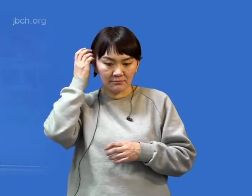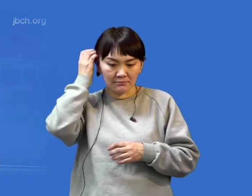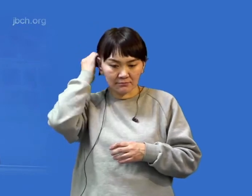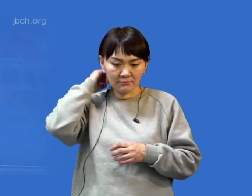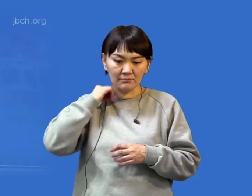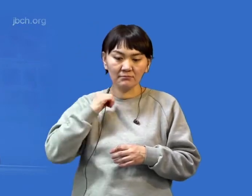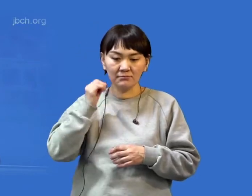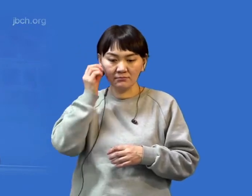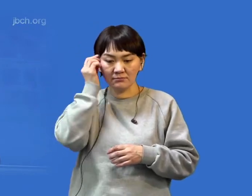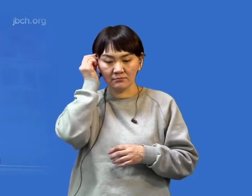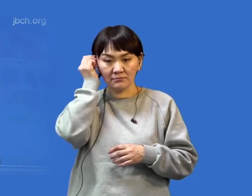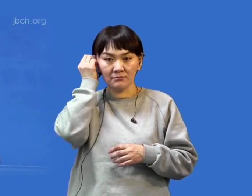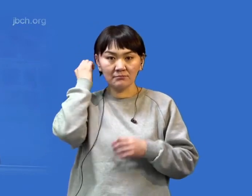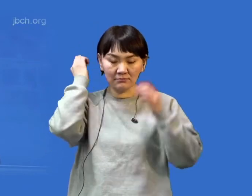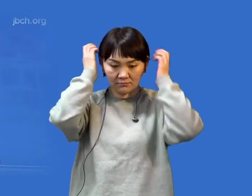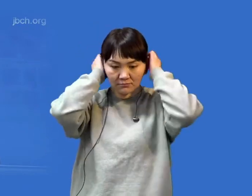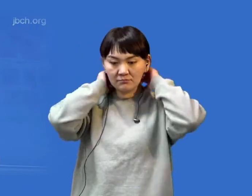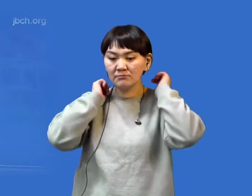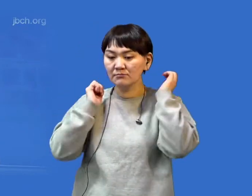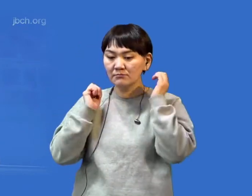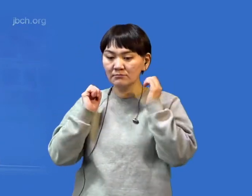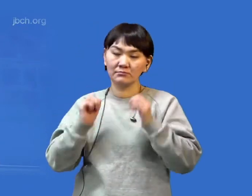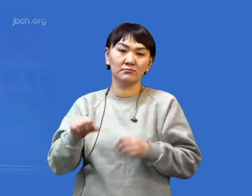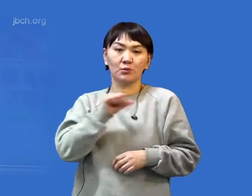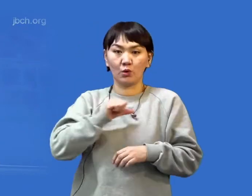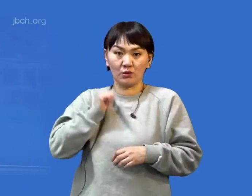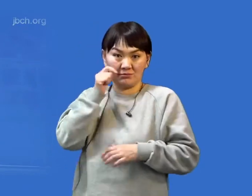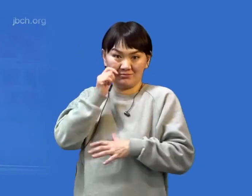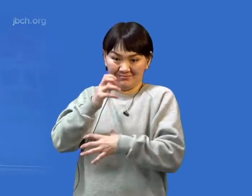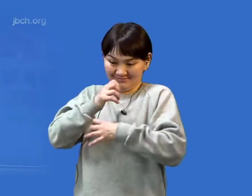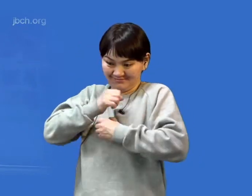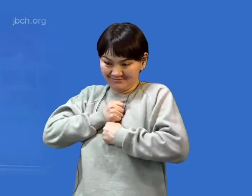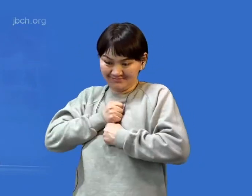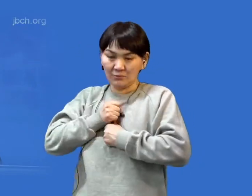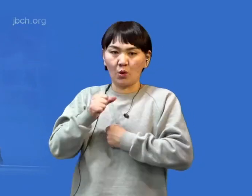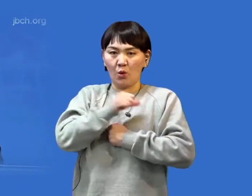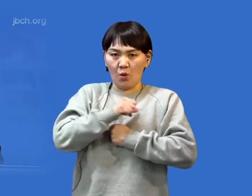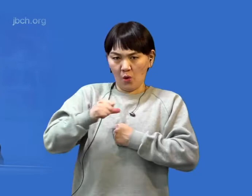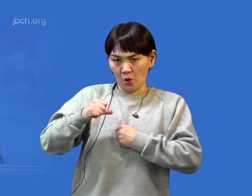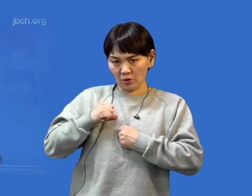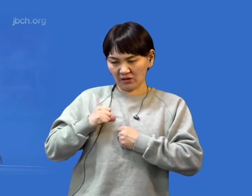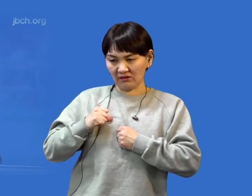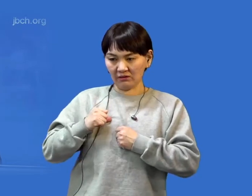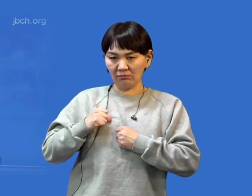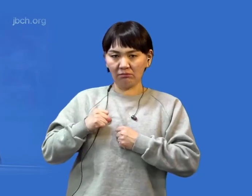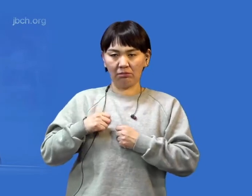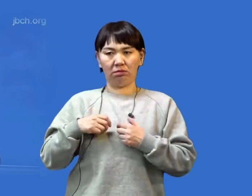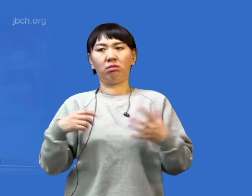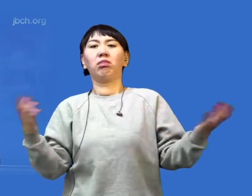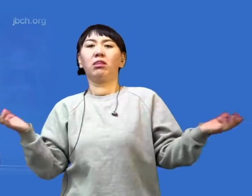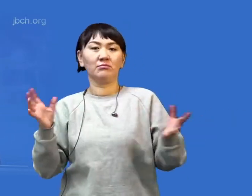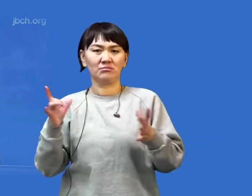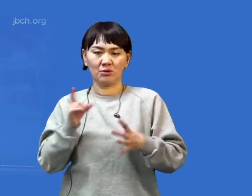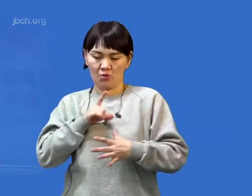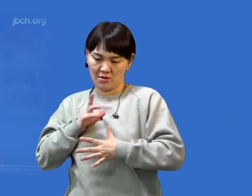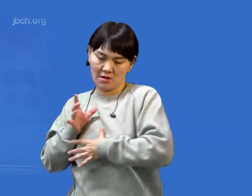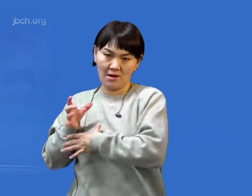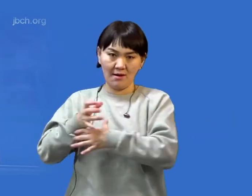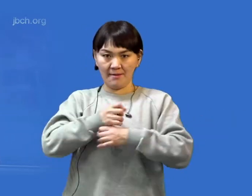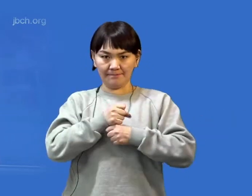Тэгэлэр өөрийгөө захирчин өөрөө өөрийгөө ингээд жолоод өч юм. Тэгмээ өөрийгөө ингэж